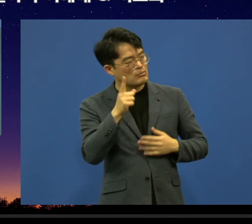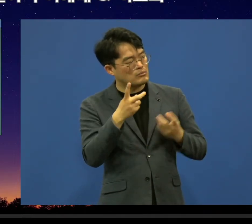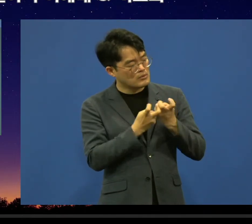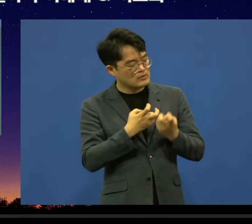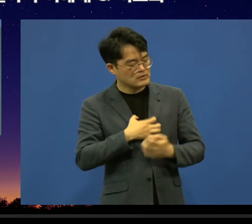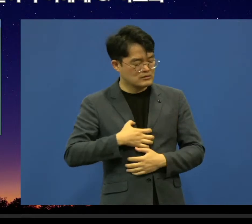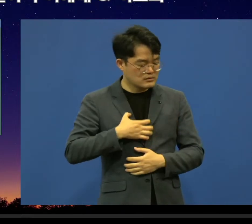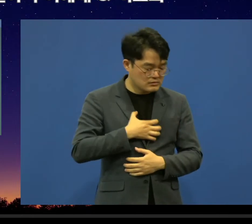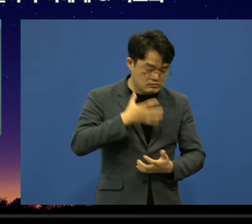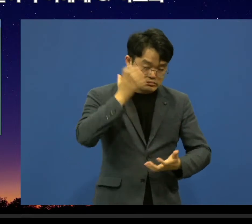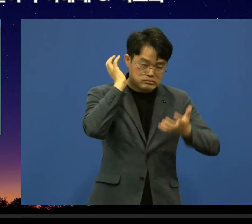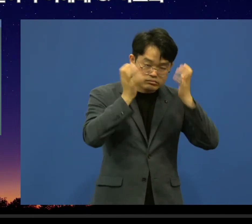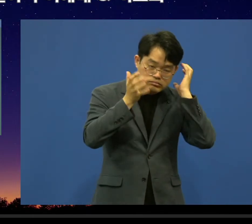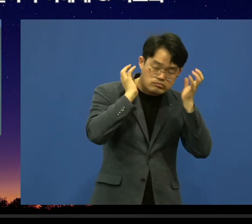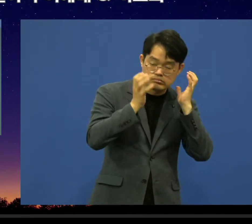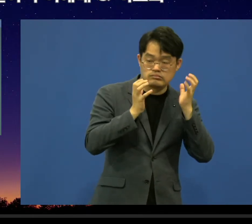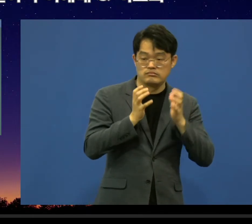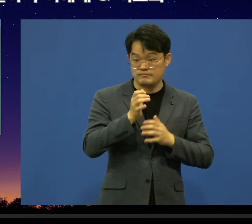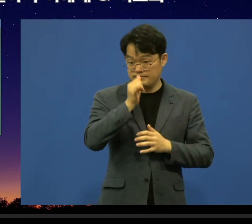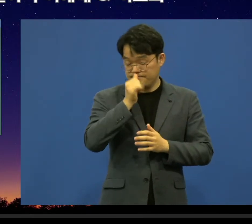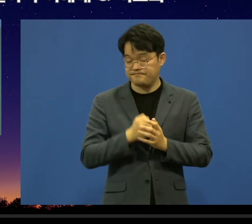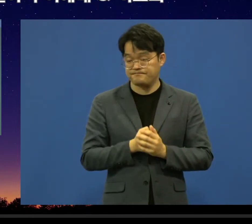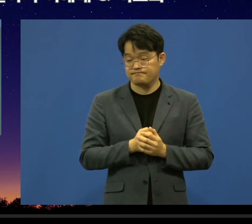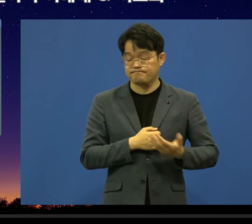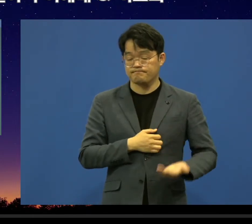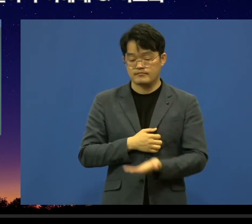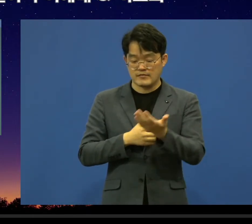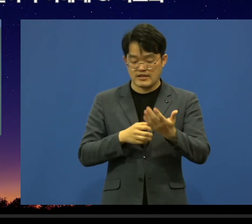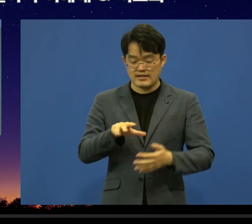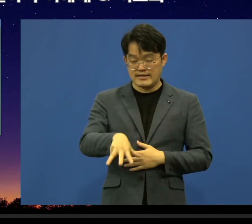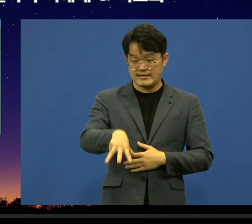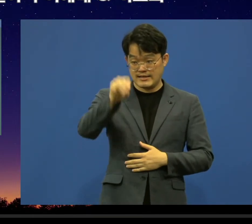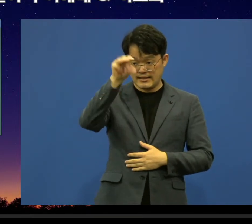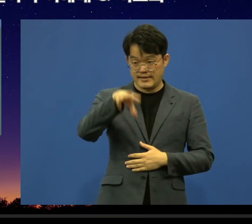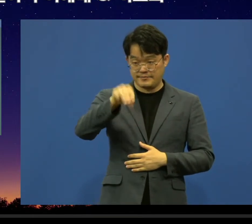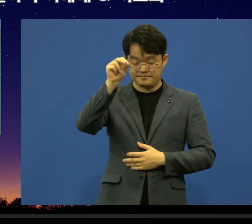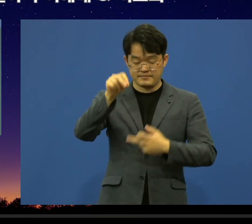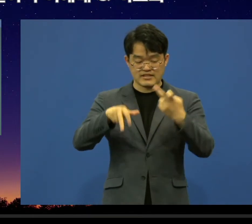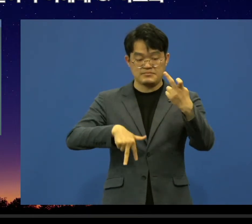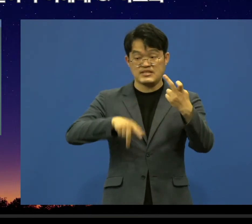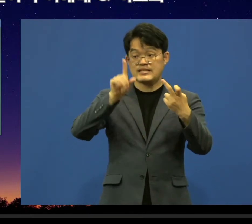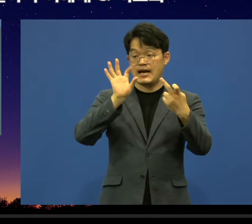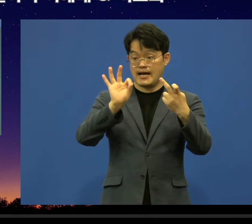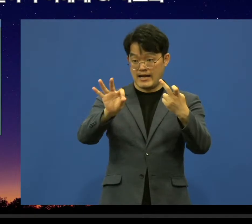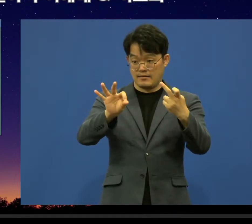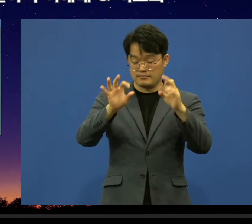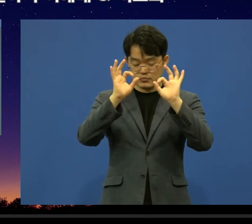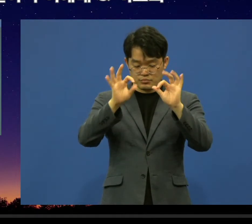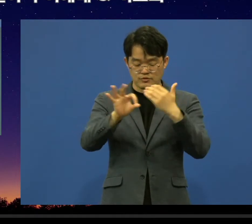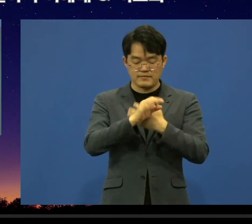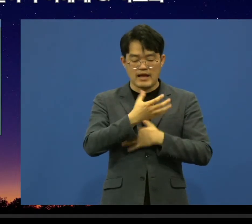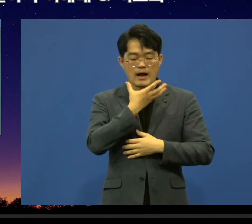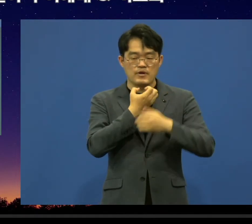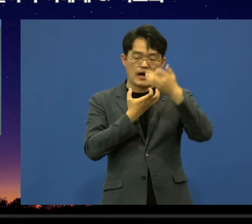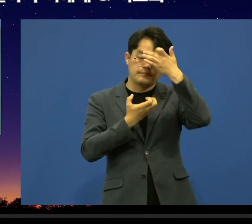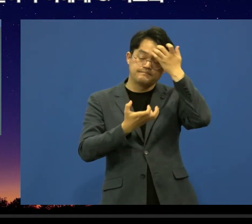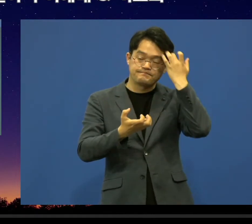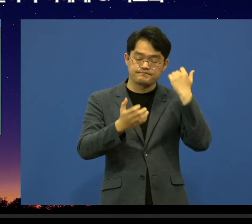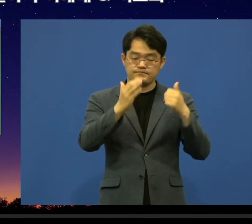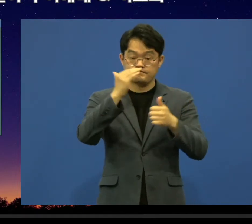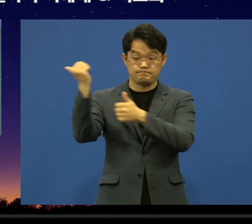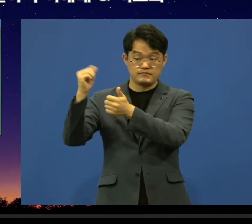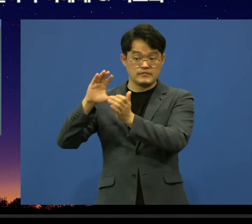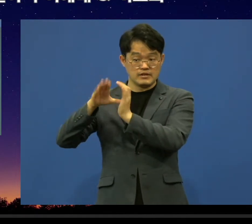속에 빠지게 됩니다. 창세기 12장에 보면 아브라함을 부르실 때에 그의 이름을 창대케